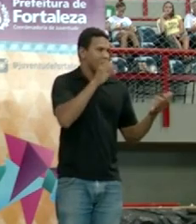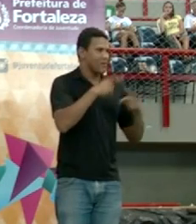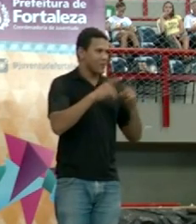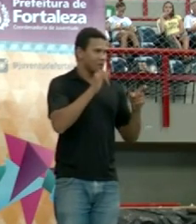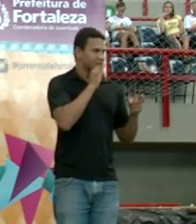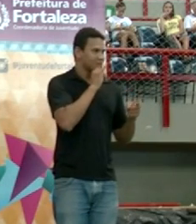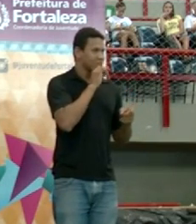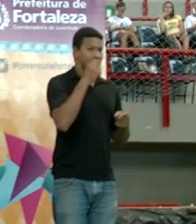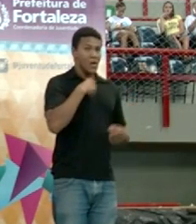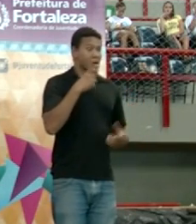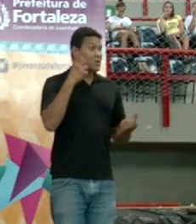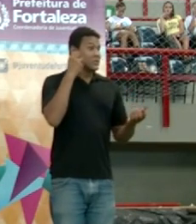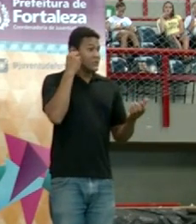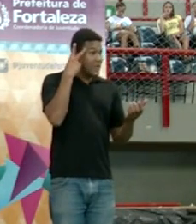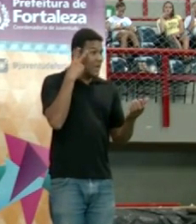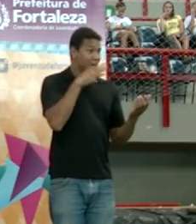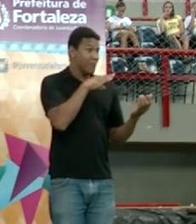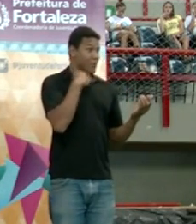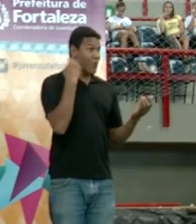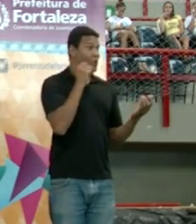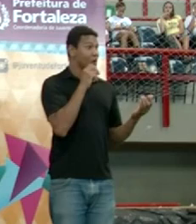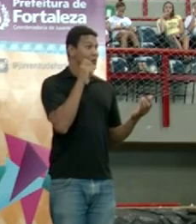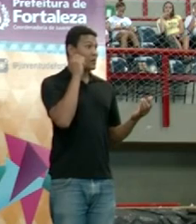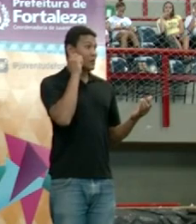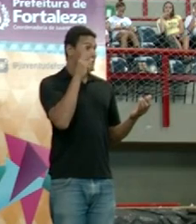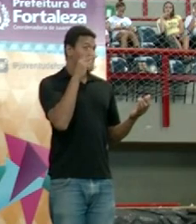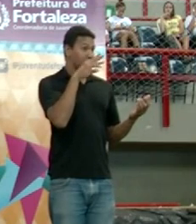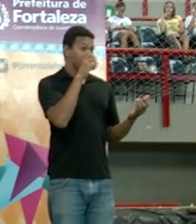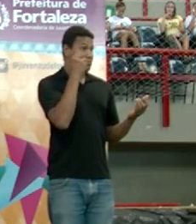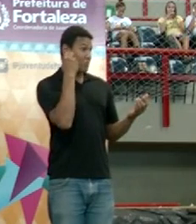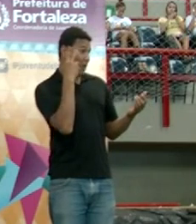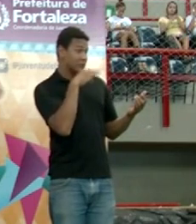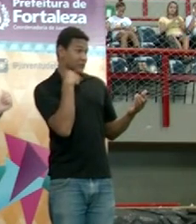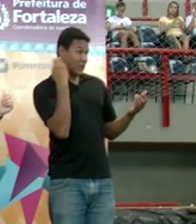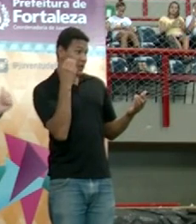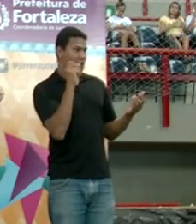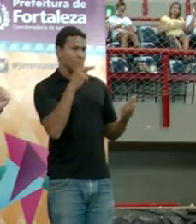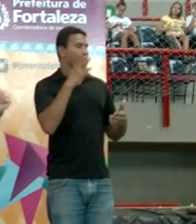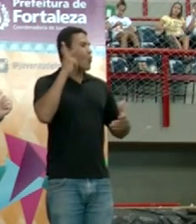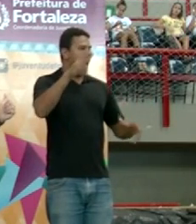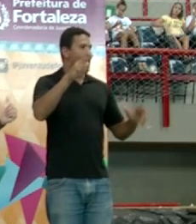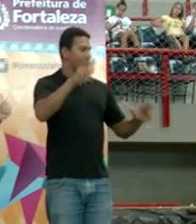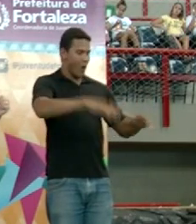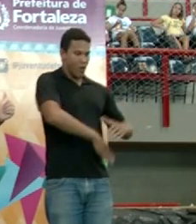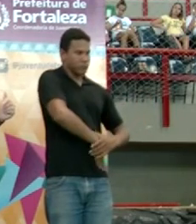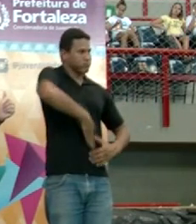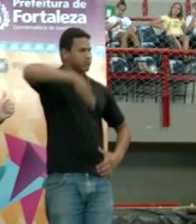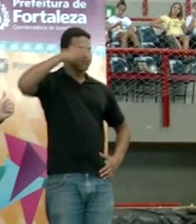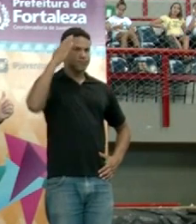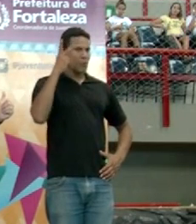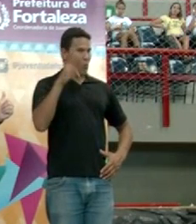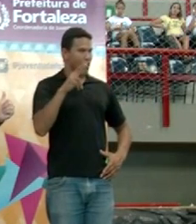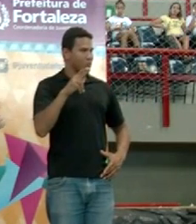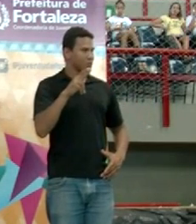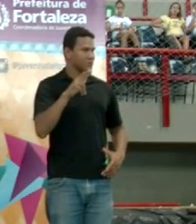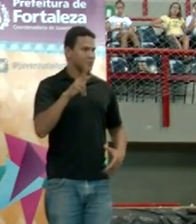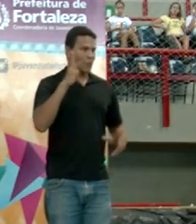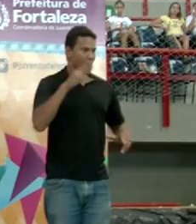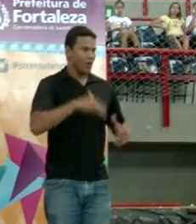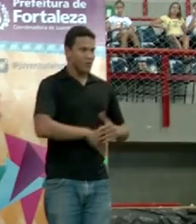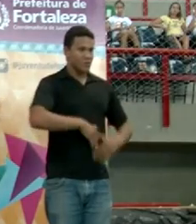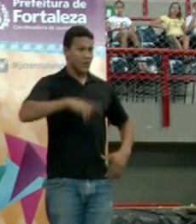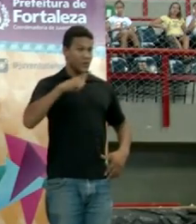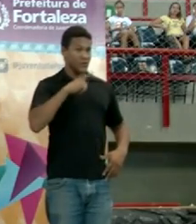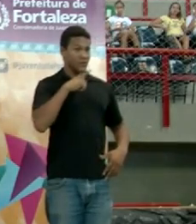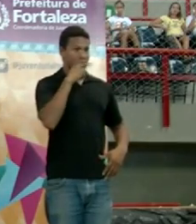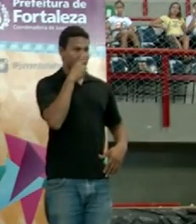porque a morte do celular é o nosso parente mais próximo hoje. É a espada do cavaleiro, é o celular dele. Ele tem um aplicativo chamado Torar